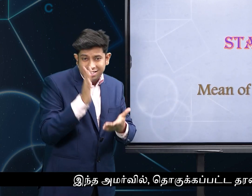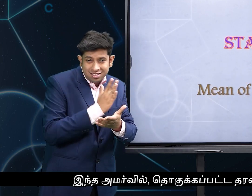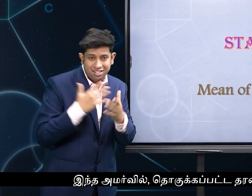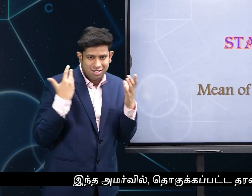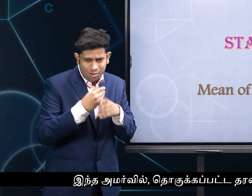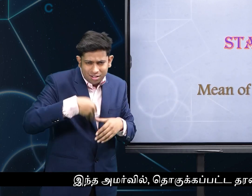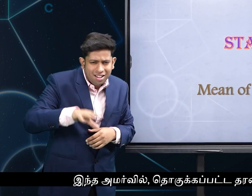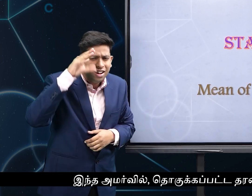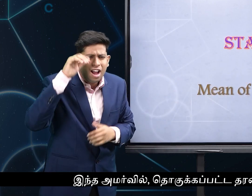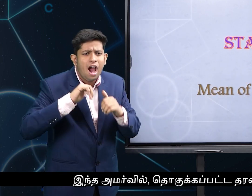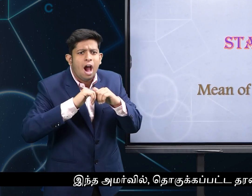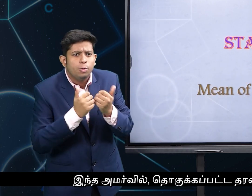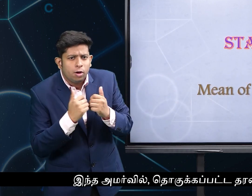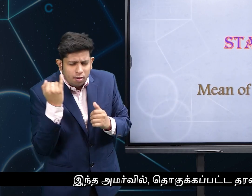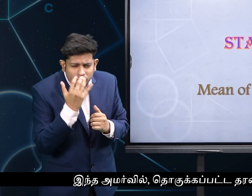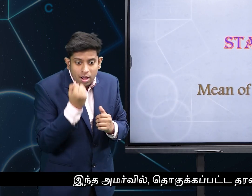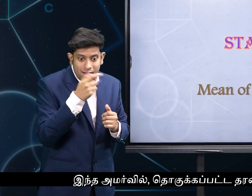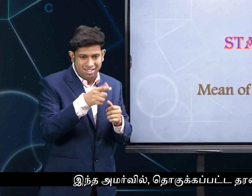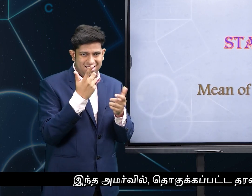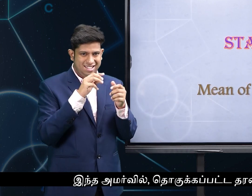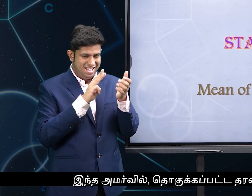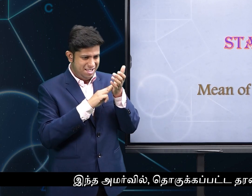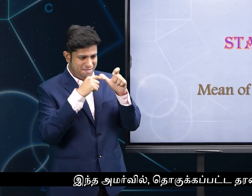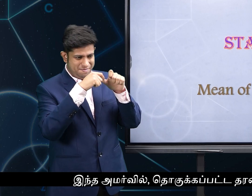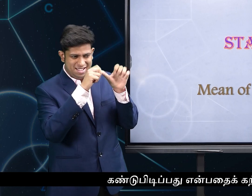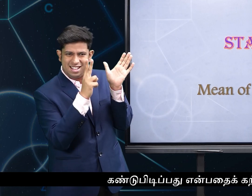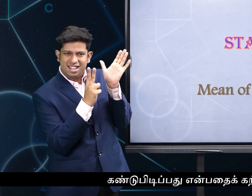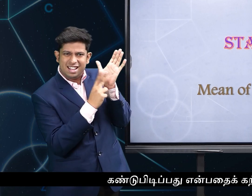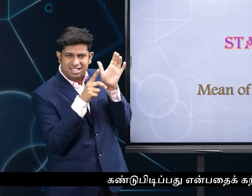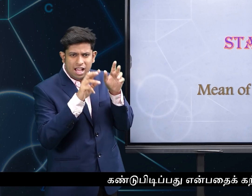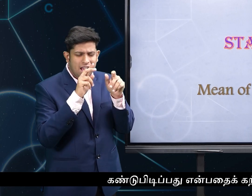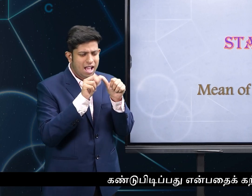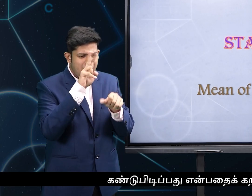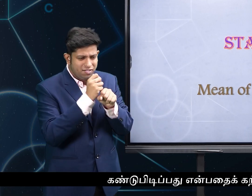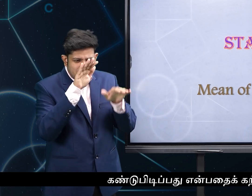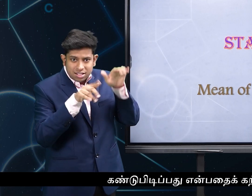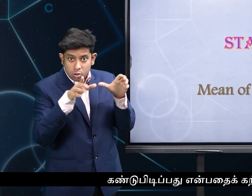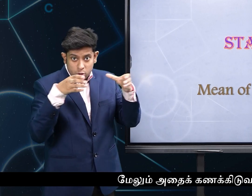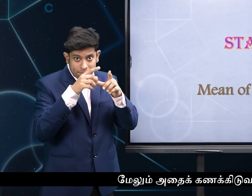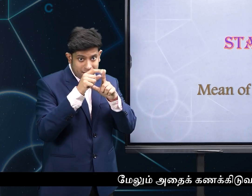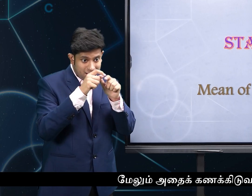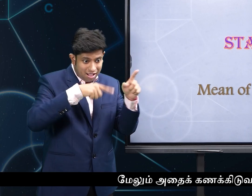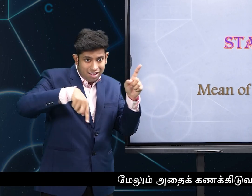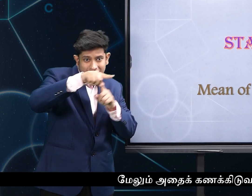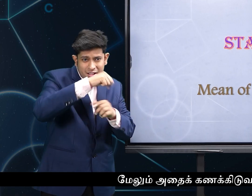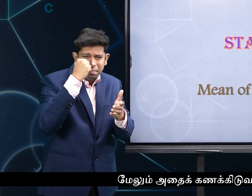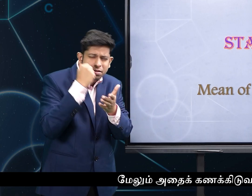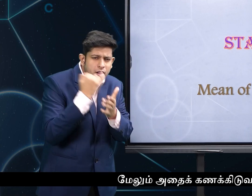இந்த அமர்வில் தொகுக்கப்பட்ட தரவின் சராசரியை எவ்வாறு கண்டுபிடிப்பது என்பதை கற்றுக்கொள்வோம். மேலும் அதை